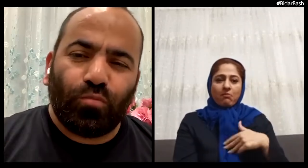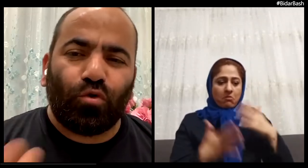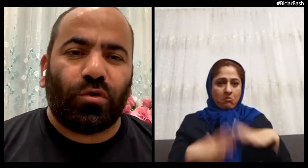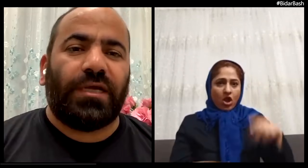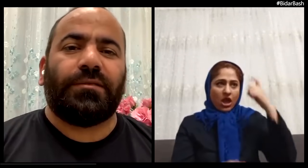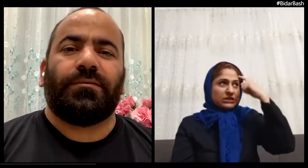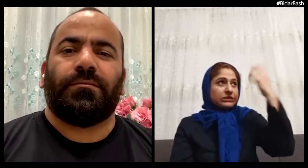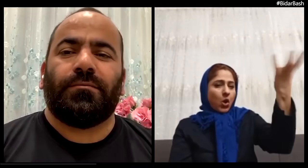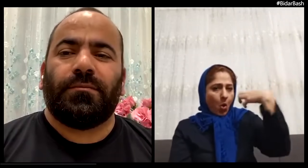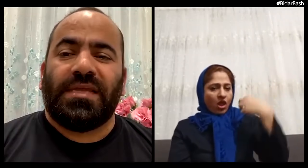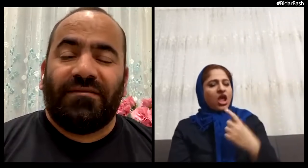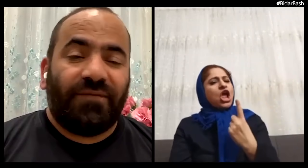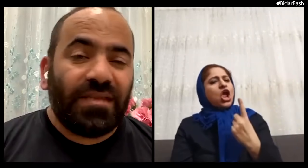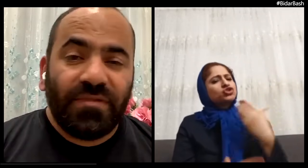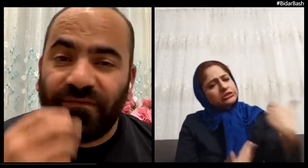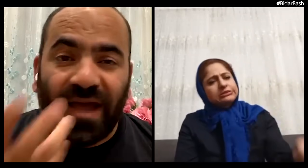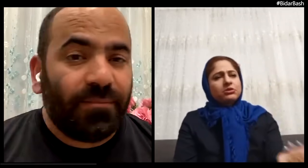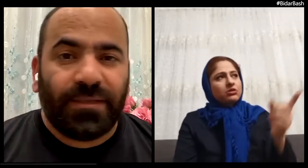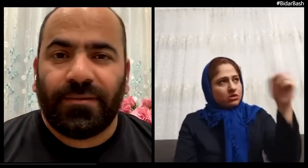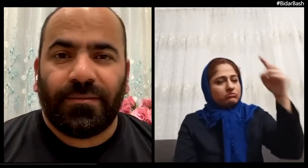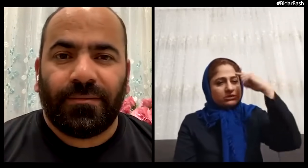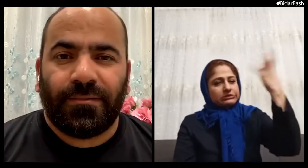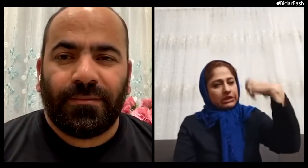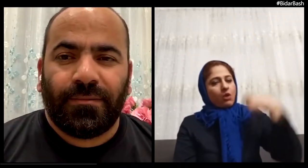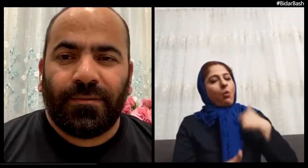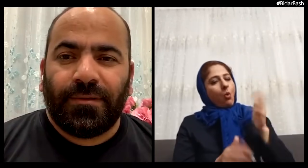این کارو بکنن، ولی میفهمه.